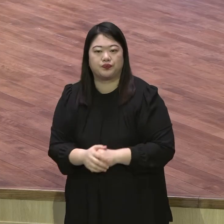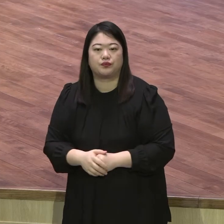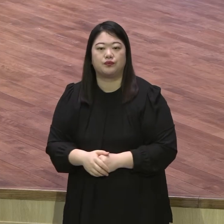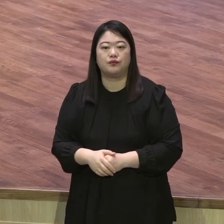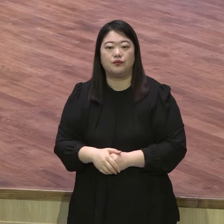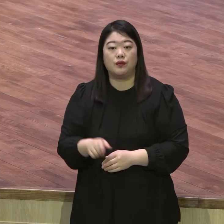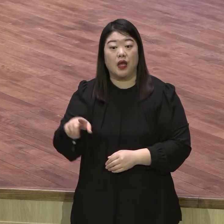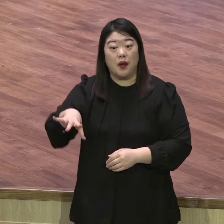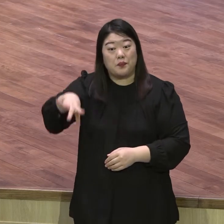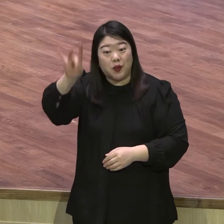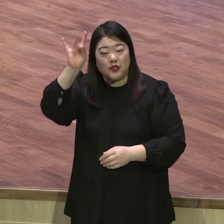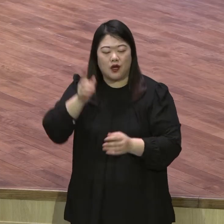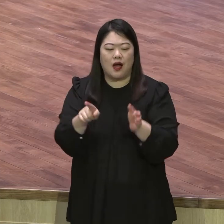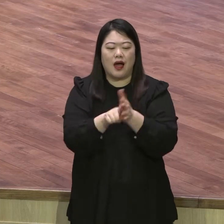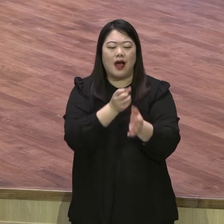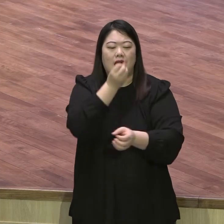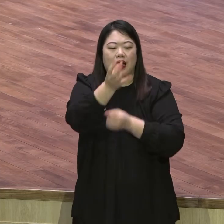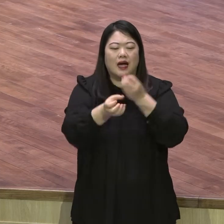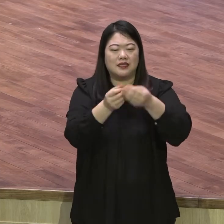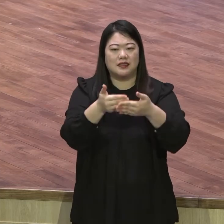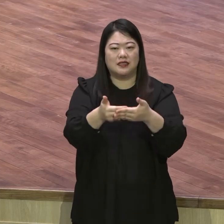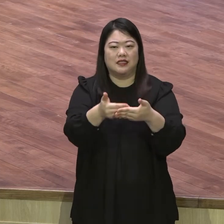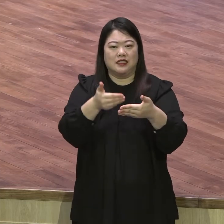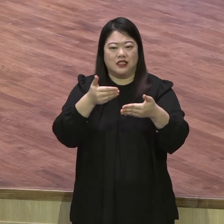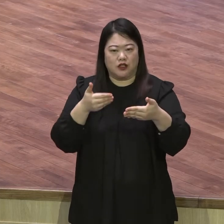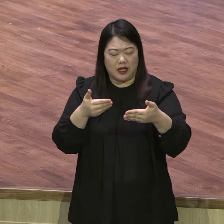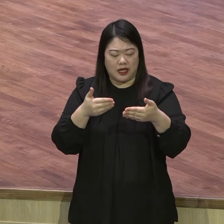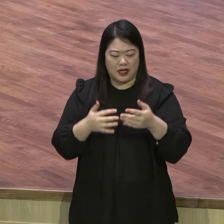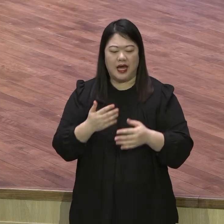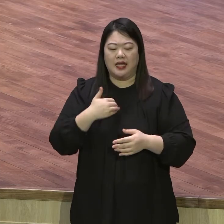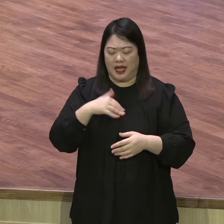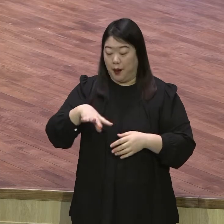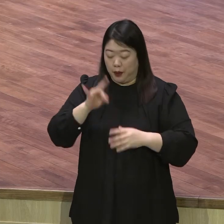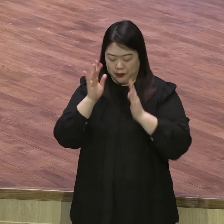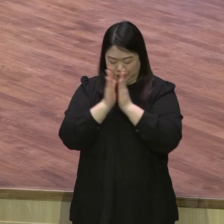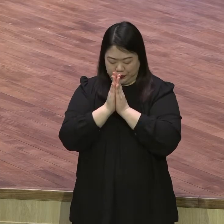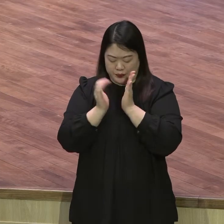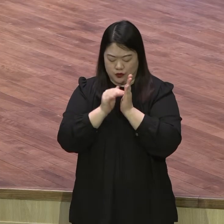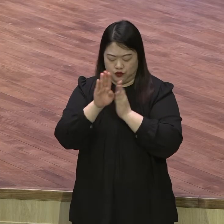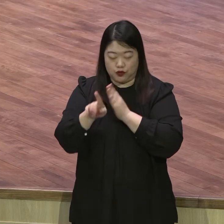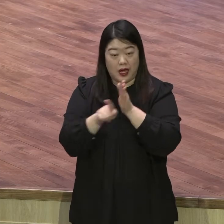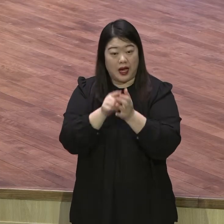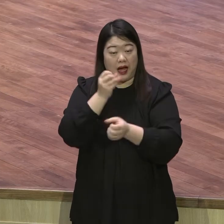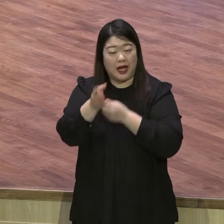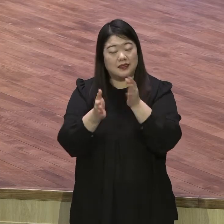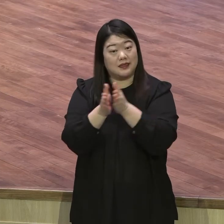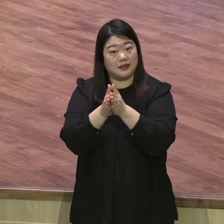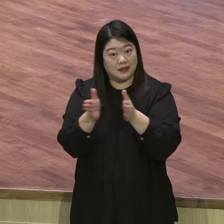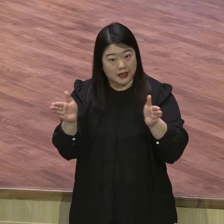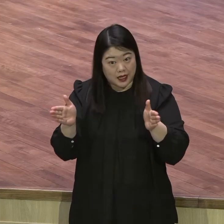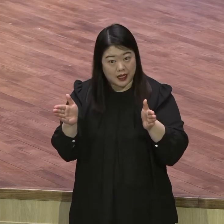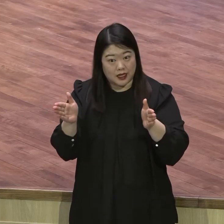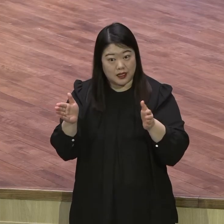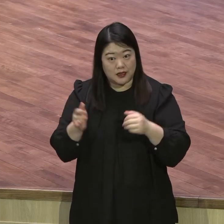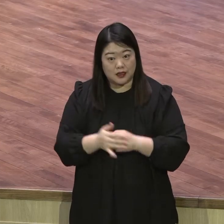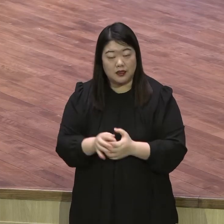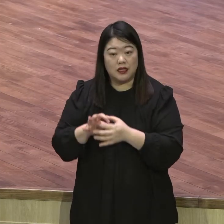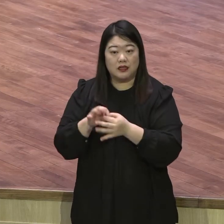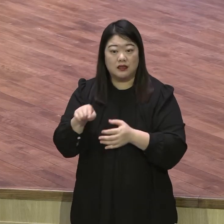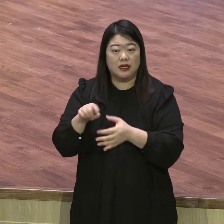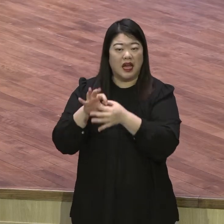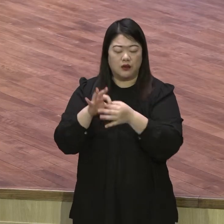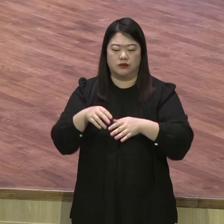시작하면서 기도하더라고. 기도를 하고 간증하겠습니다. 기도하는데 아버지, 아버지, 아버지만 해.